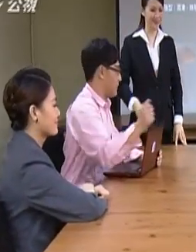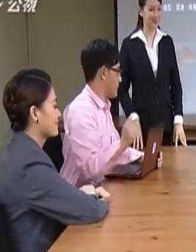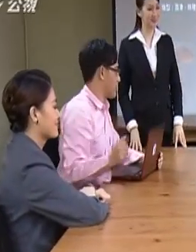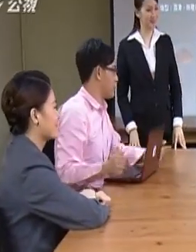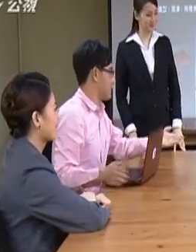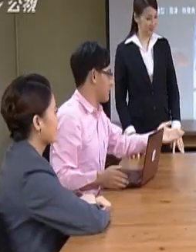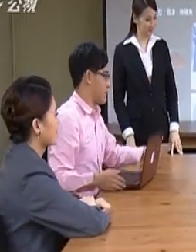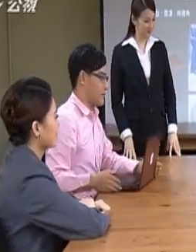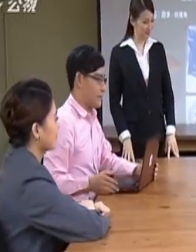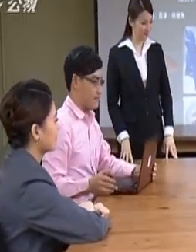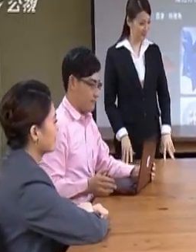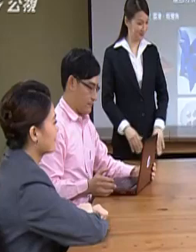请，谢谢。